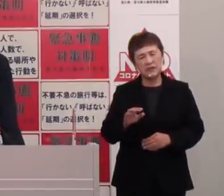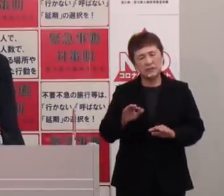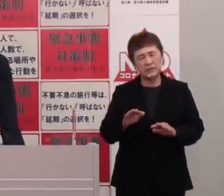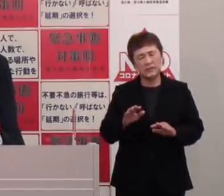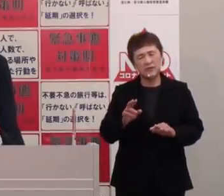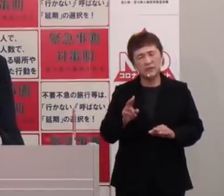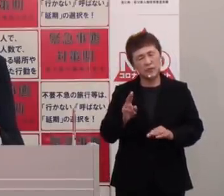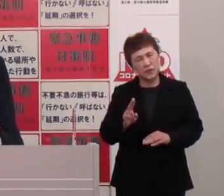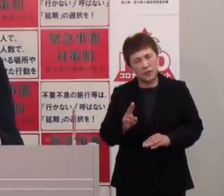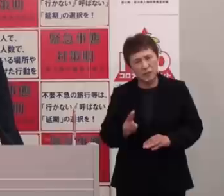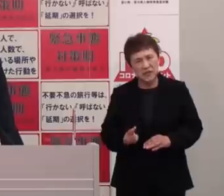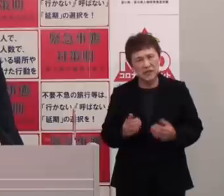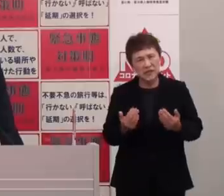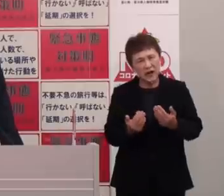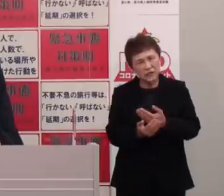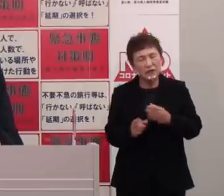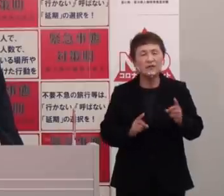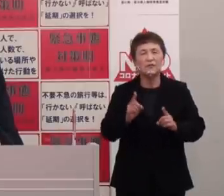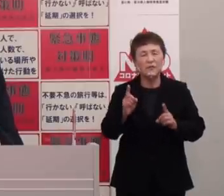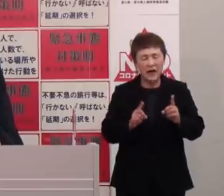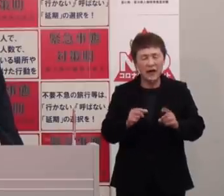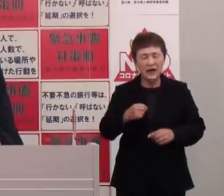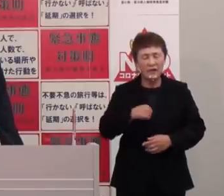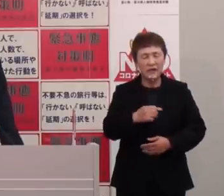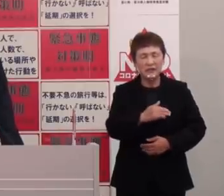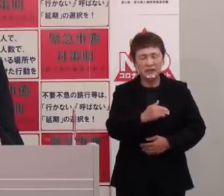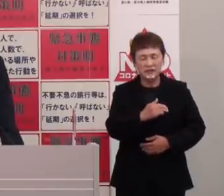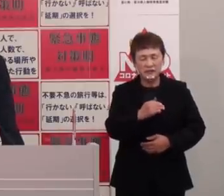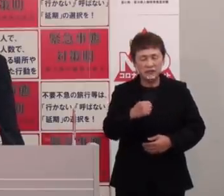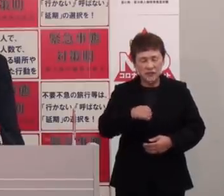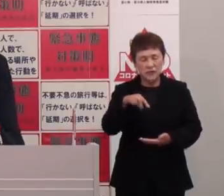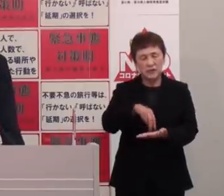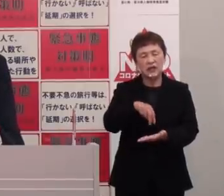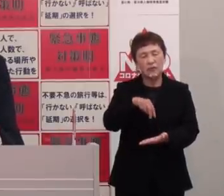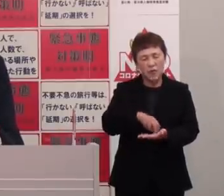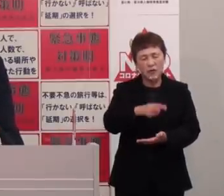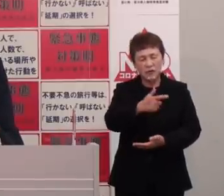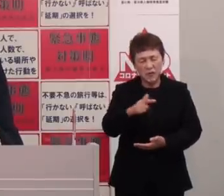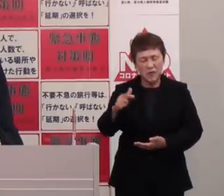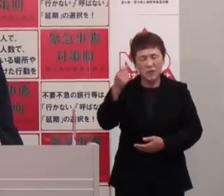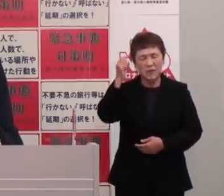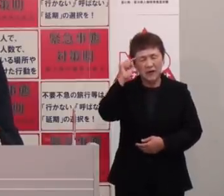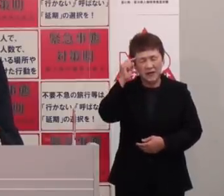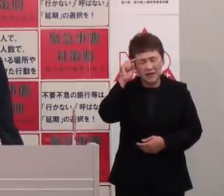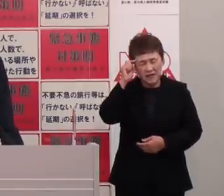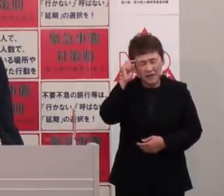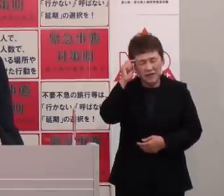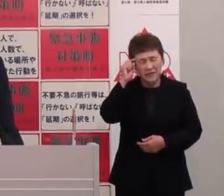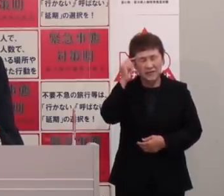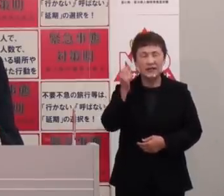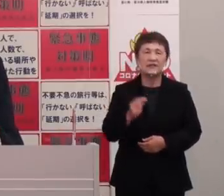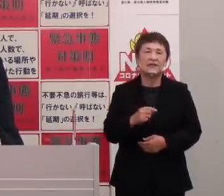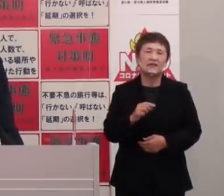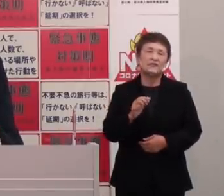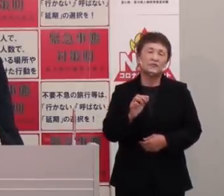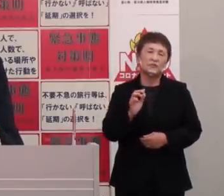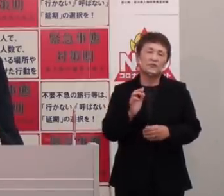どうか、我々としてもいろんな検討をしているところであります